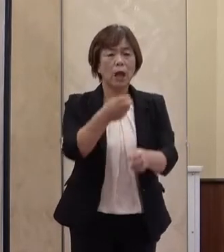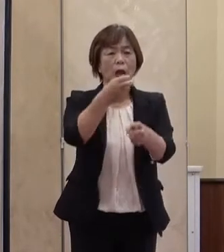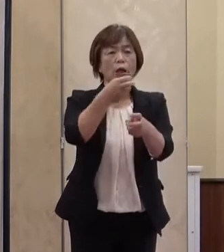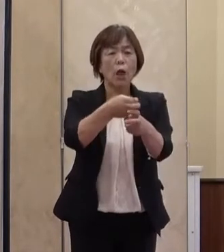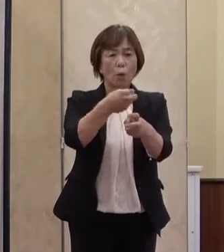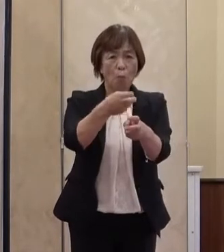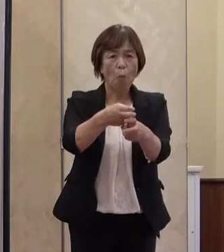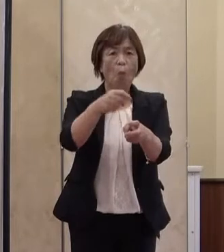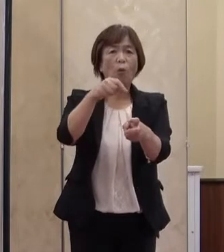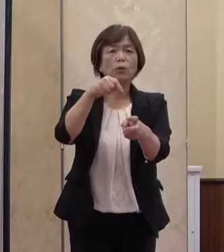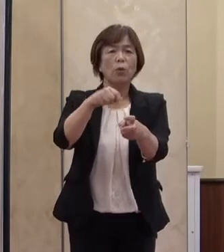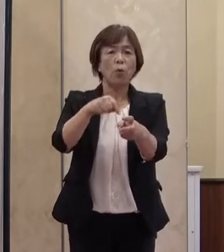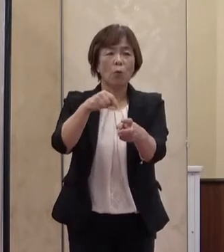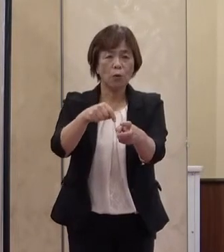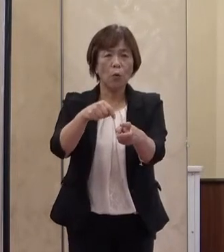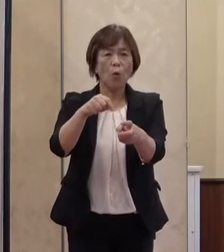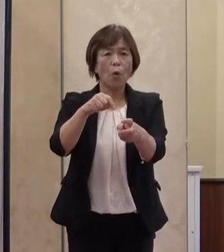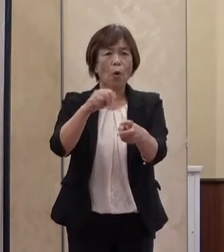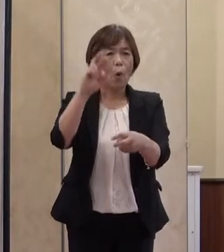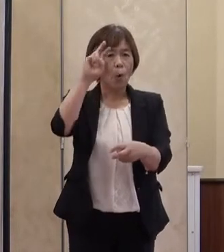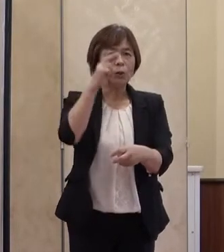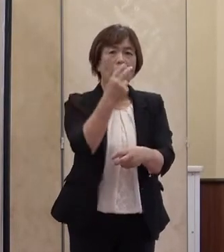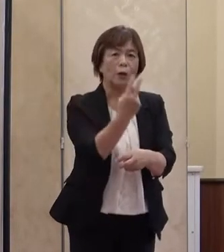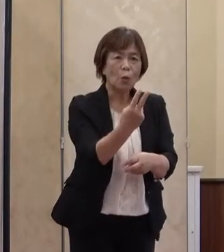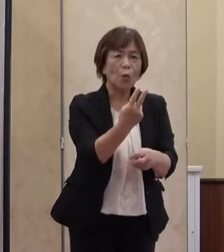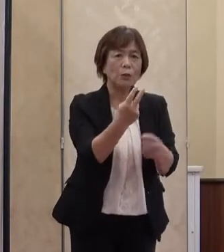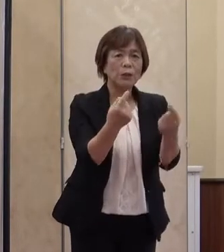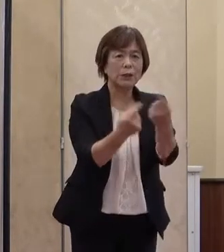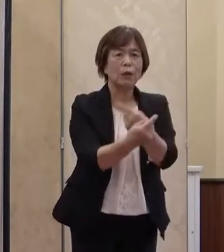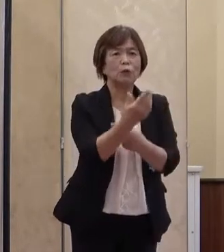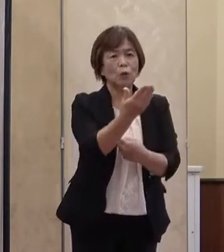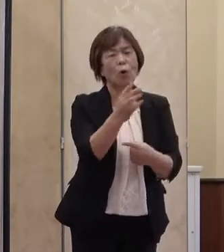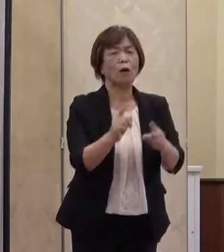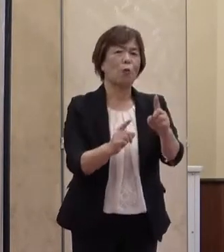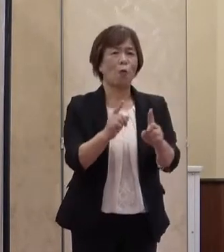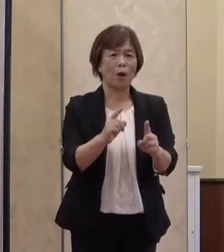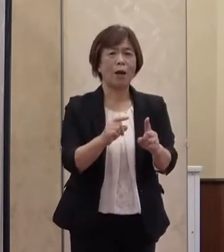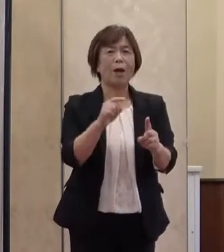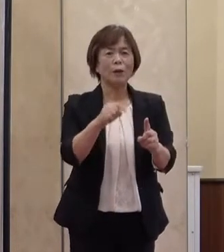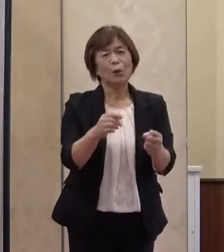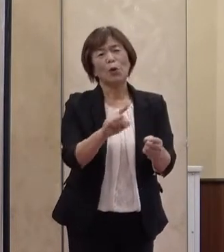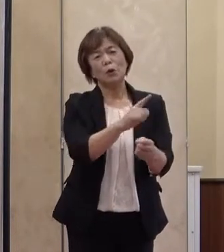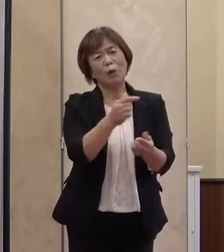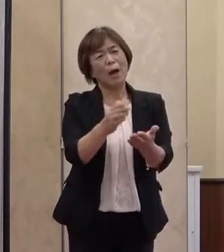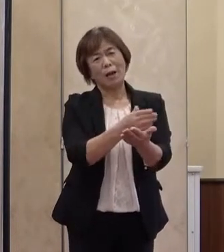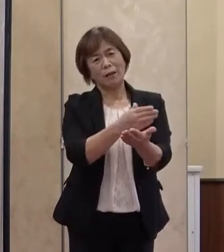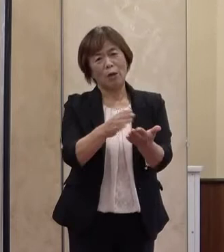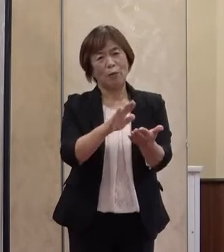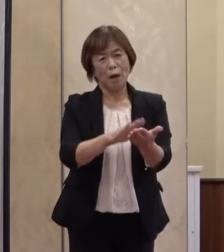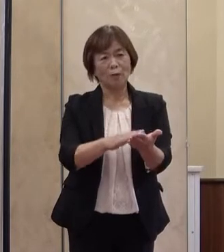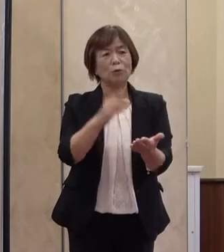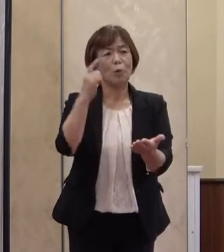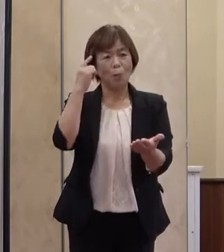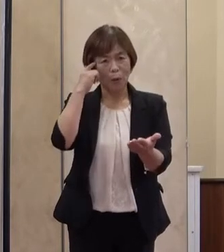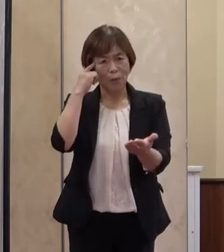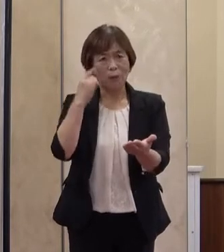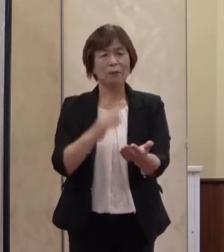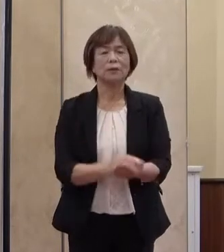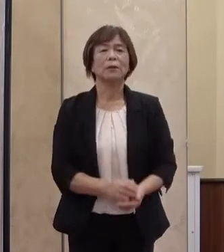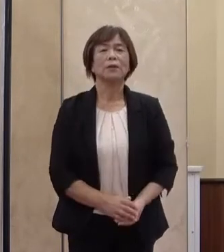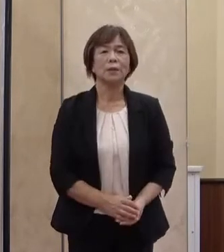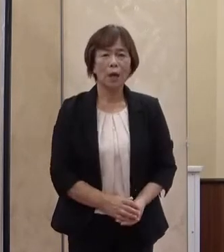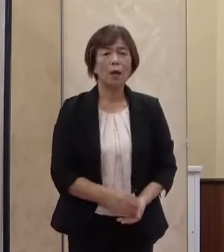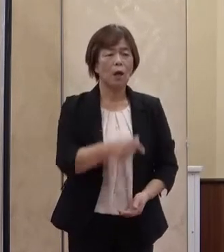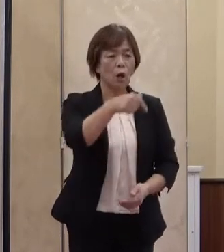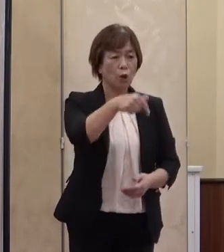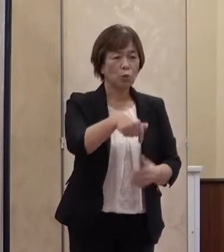上の投票になるのかどうか、それは判断あると思いますが、いずれにしても